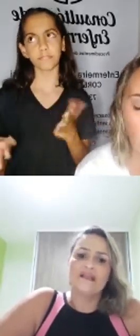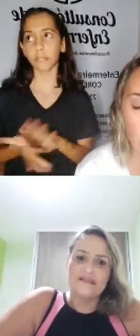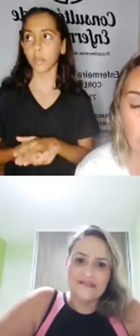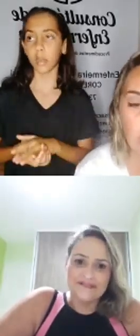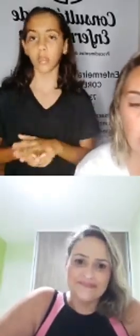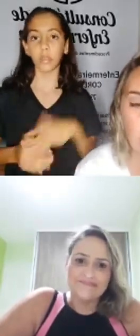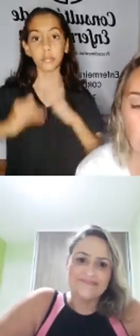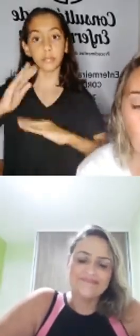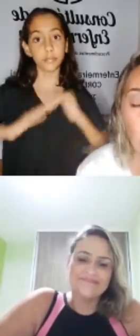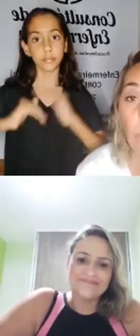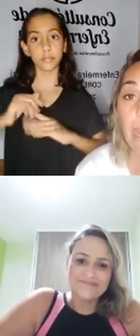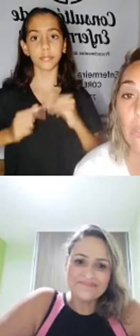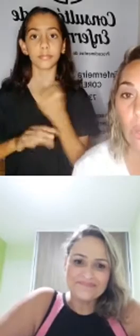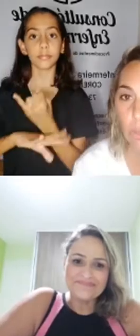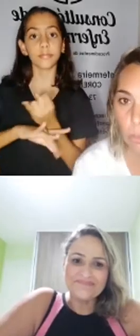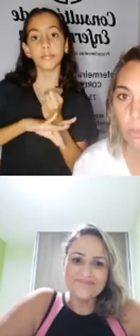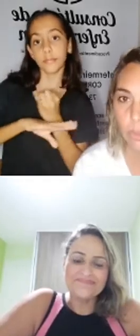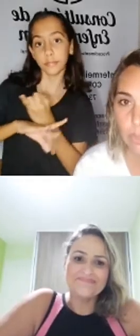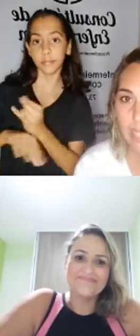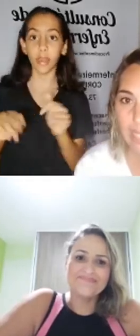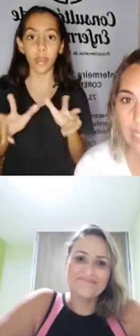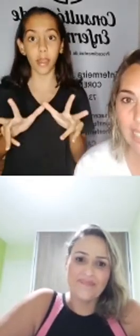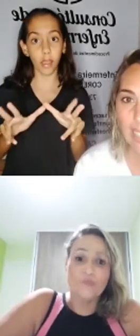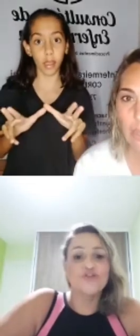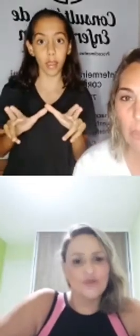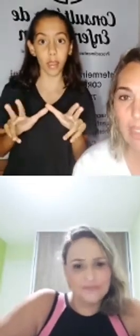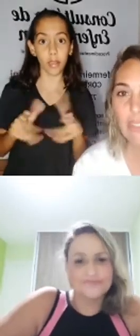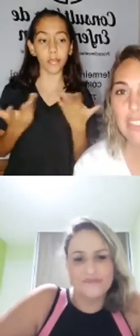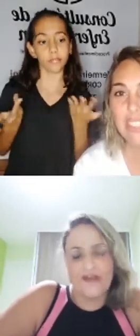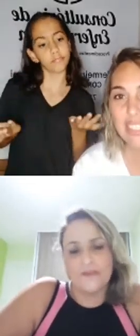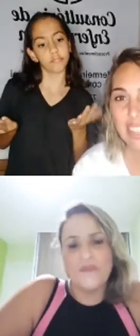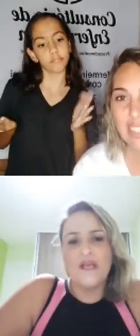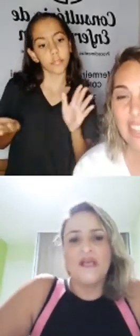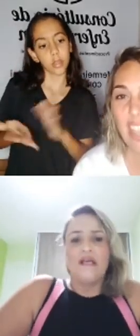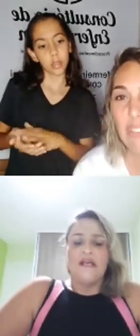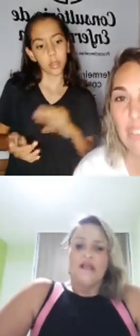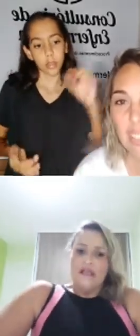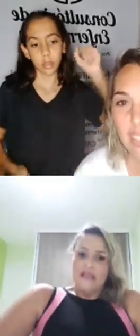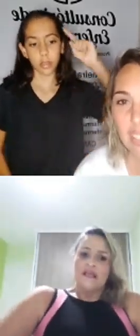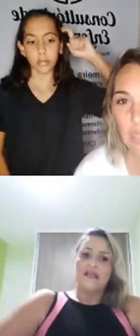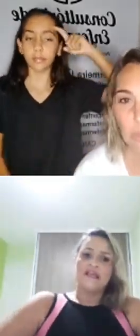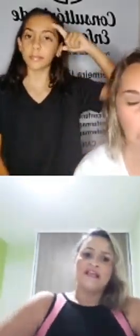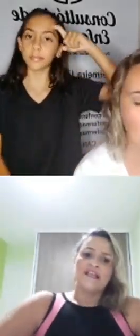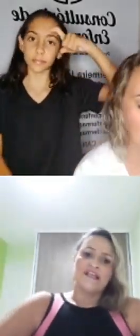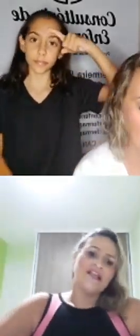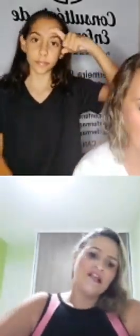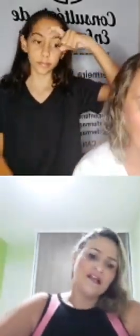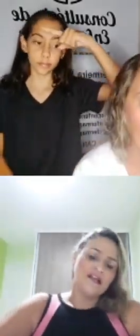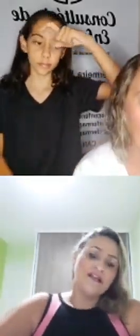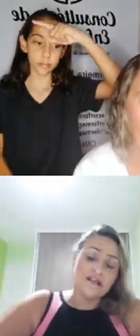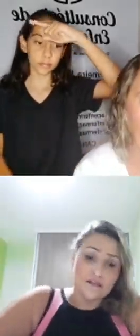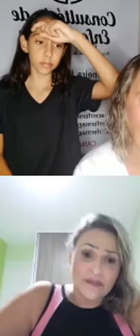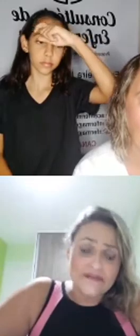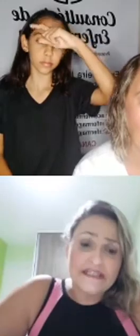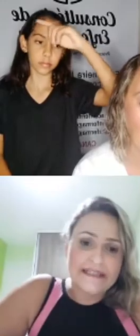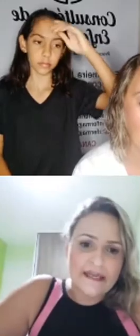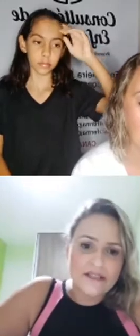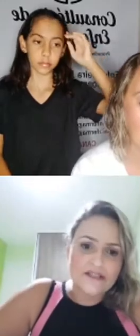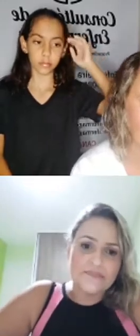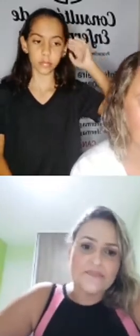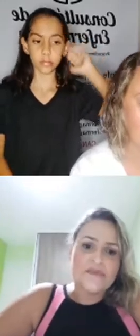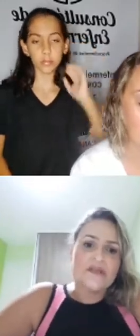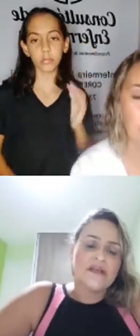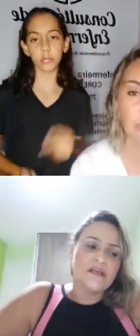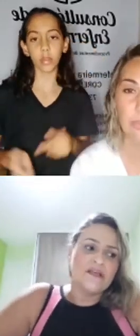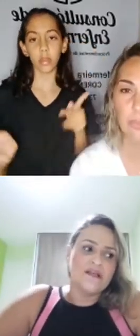essa rotina que mudou para todo mundo, né? mudou. Como é que você está se reinventando? Então, na verdade,